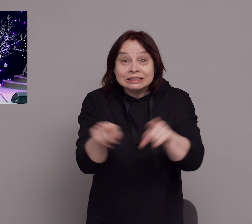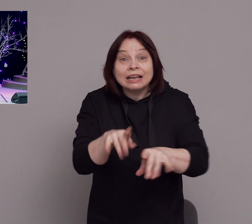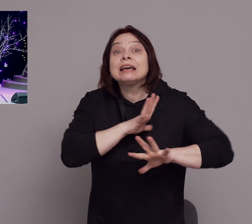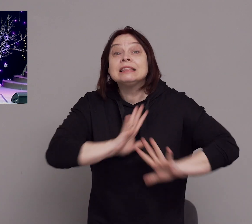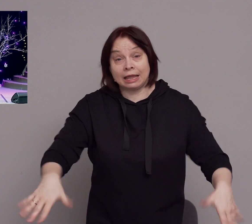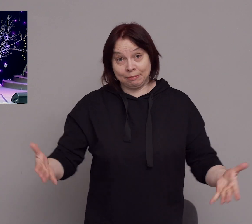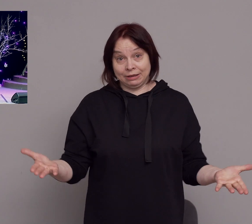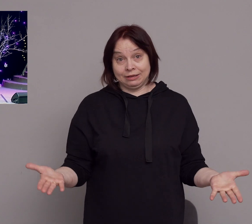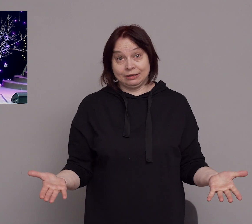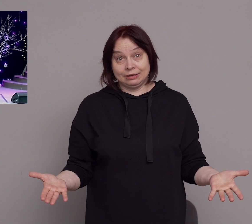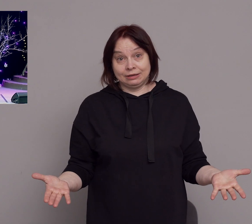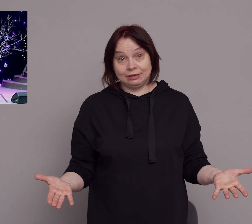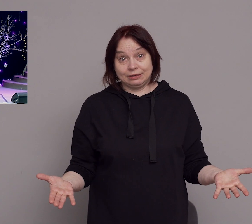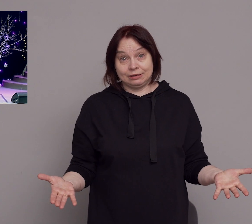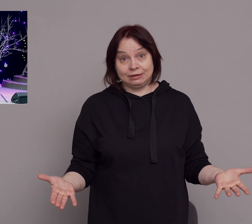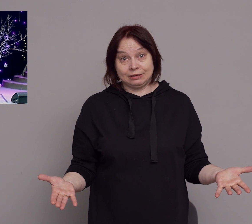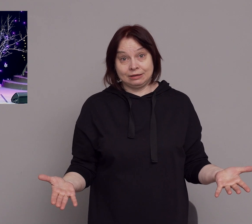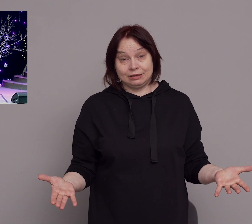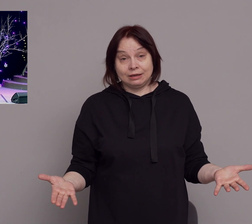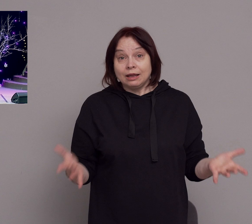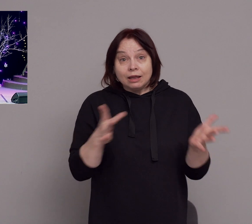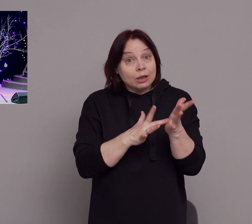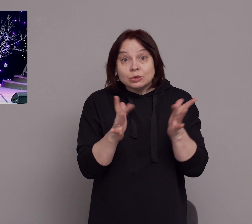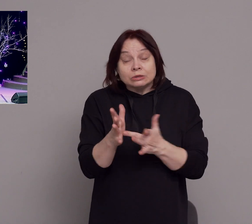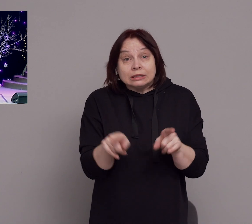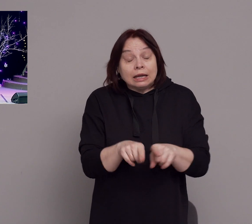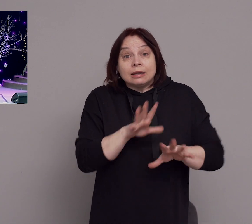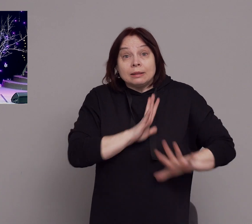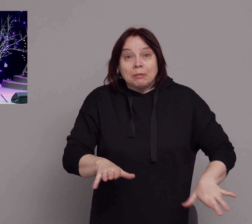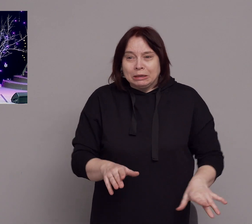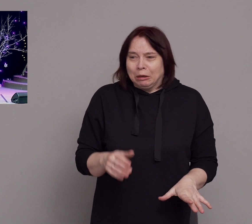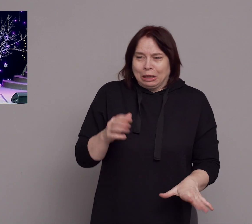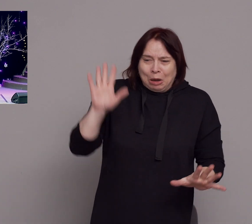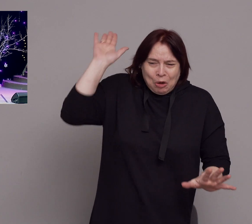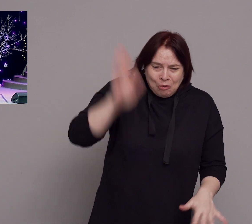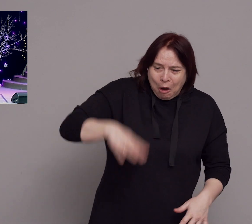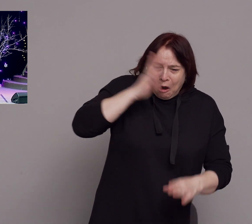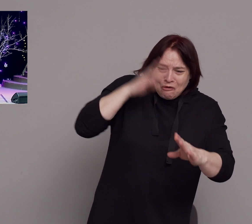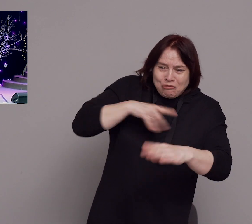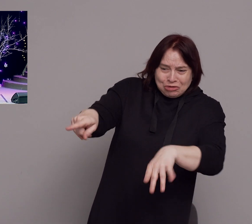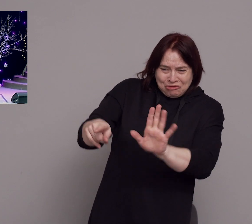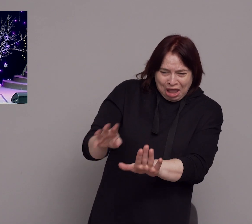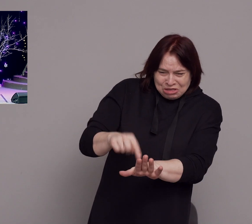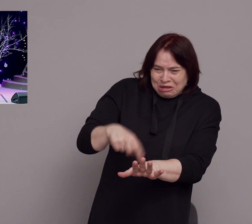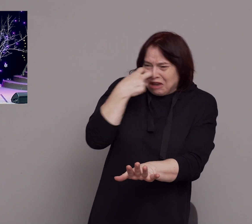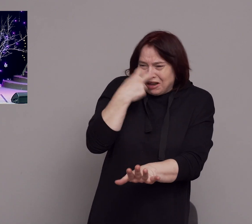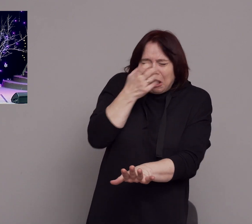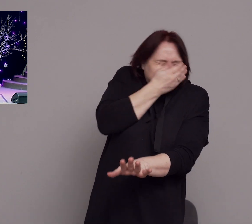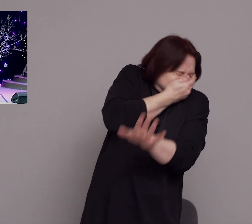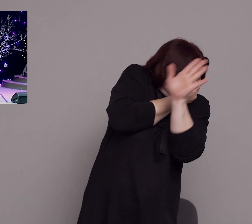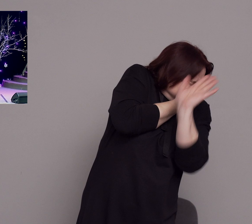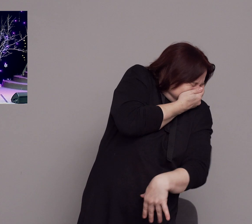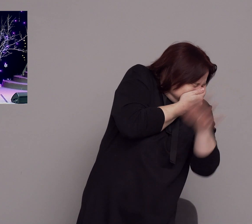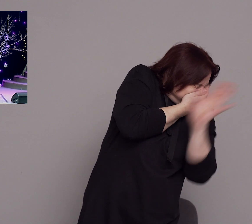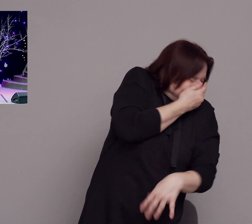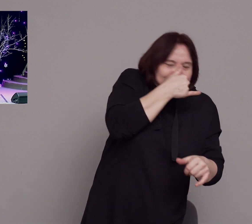Почему мы не хотим позволить Богу послужить нам? В чем причина того, что мы не хотим позволить Богу